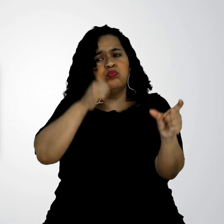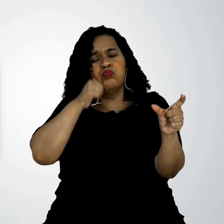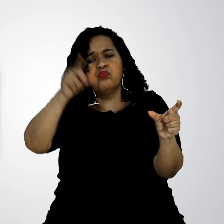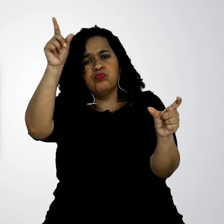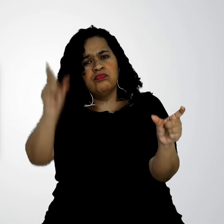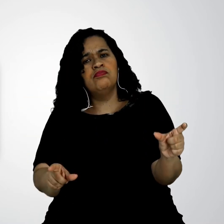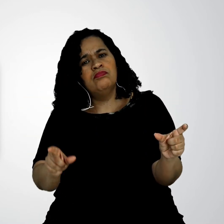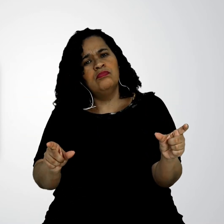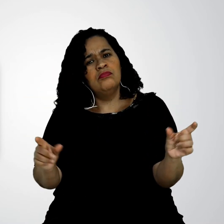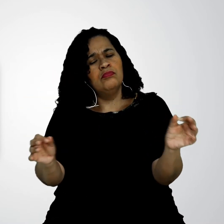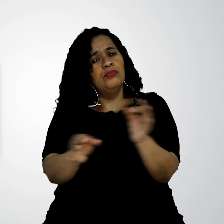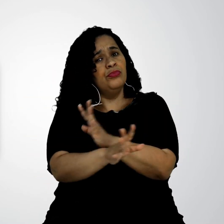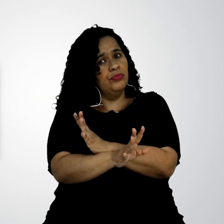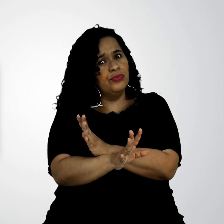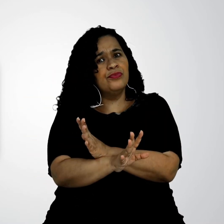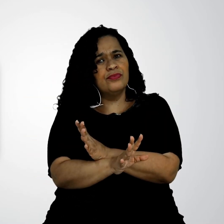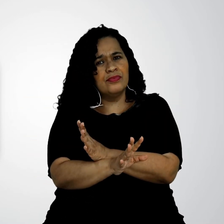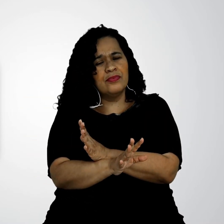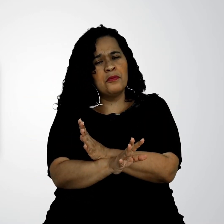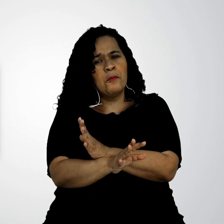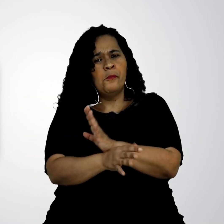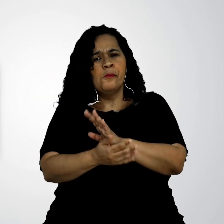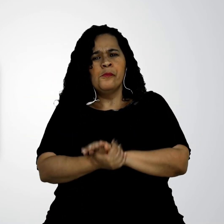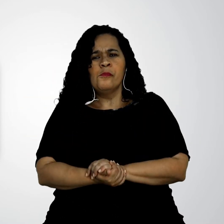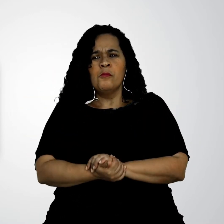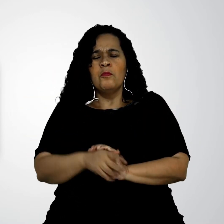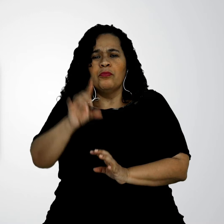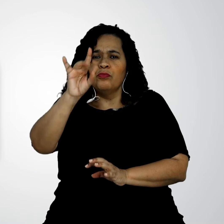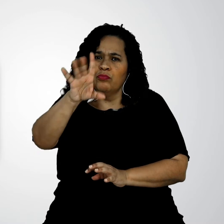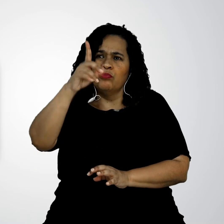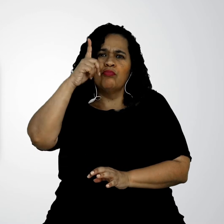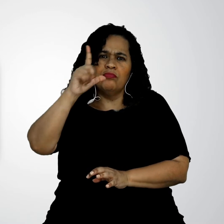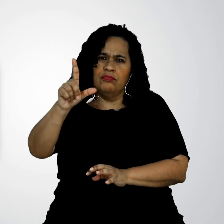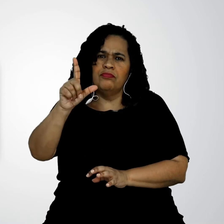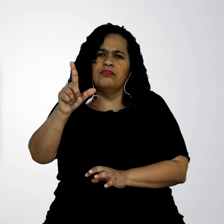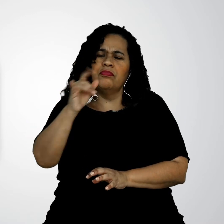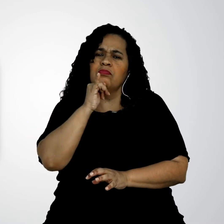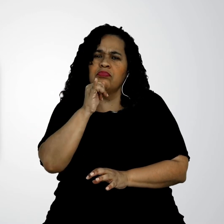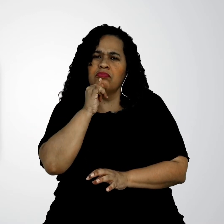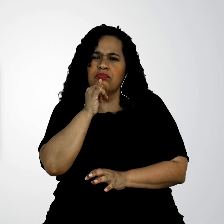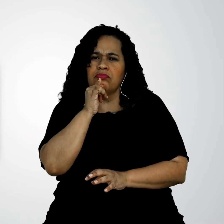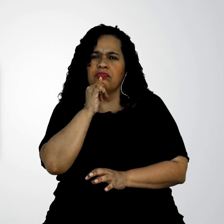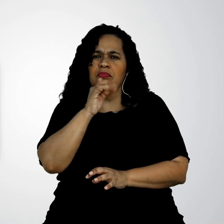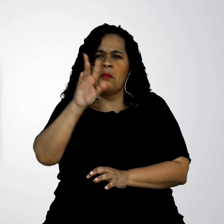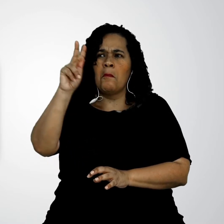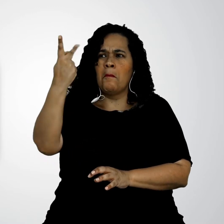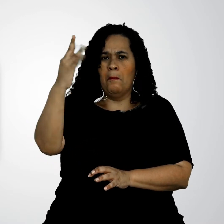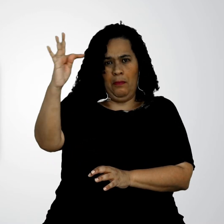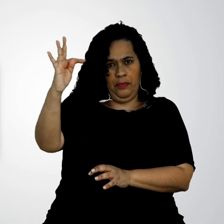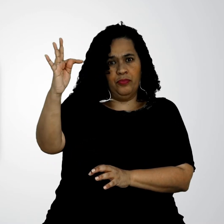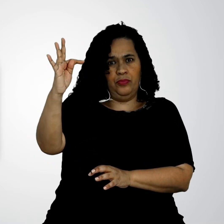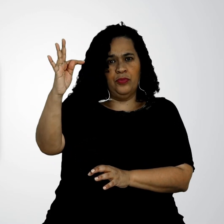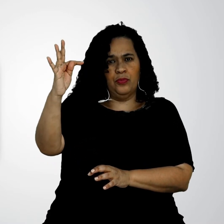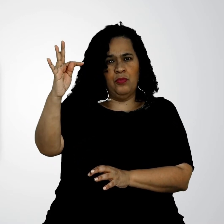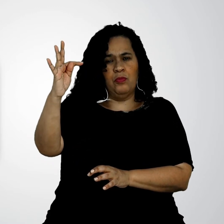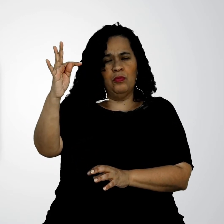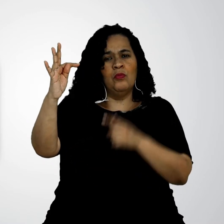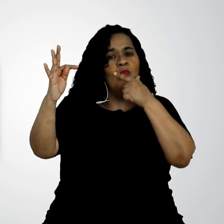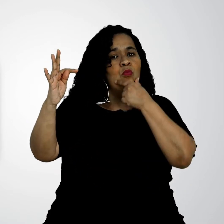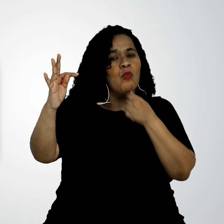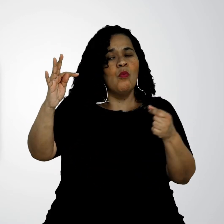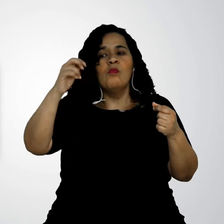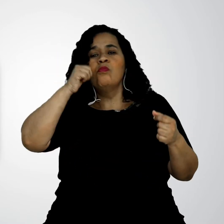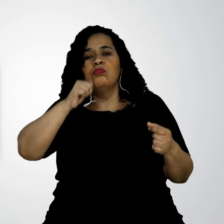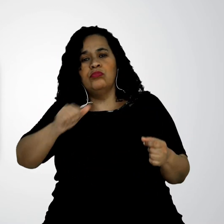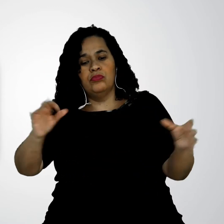férteis, multipliquem-se. Né? Só é possível, obviamente, numa relação heterossexual. Então a gente percebe aqui claramente